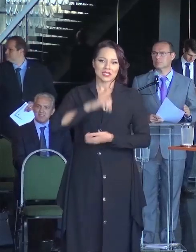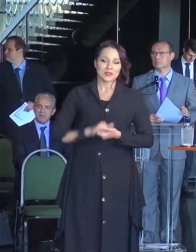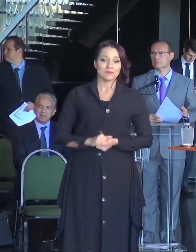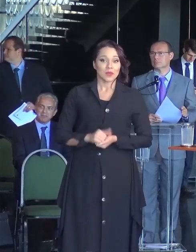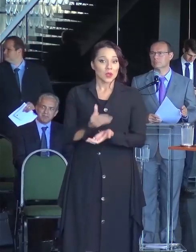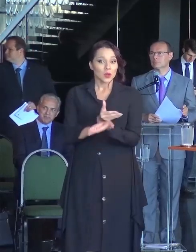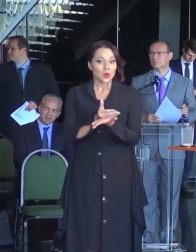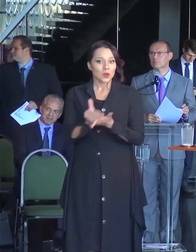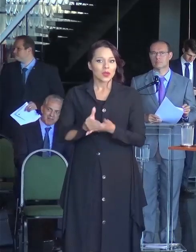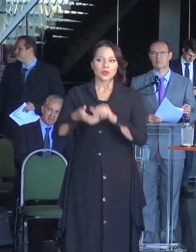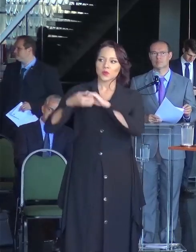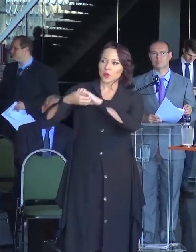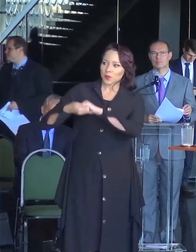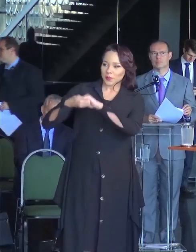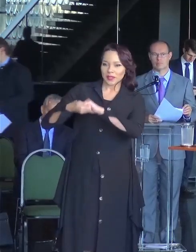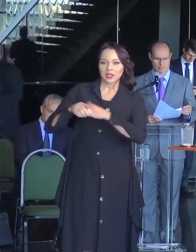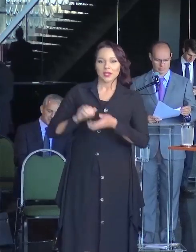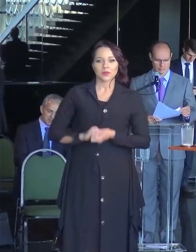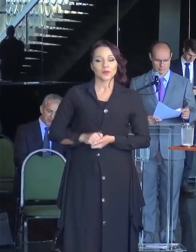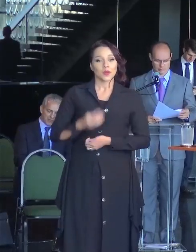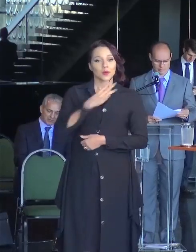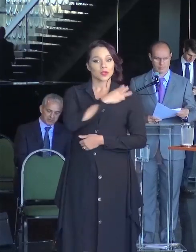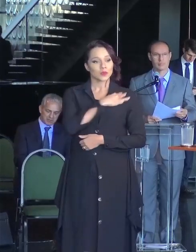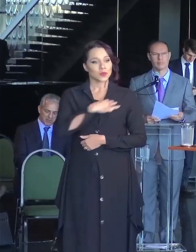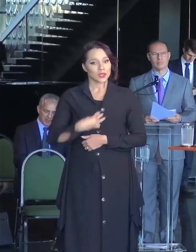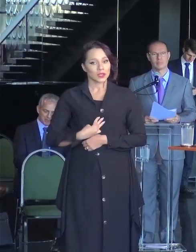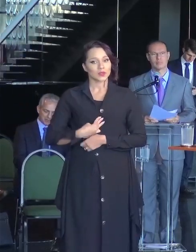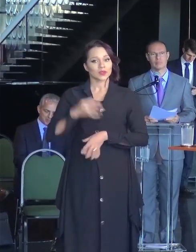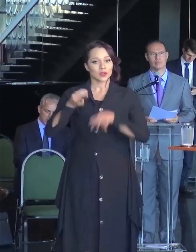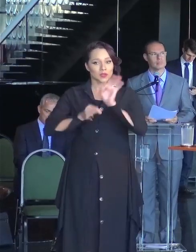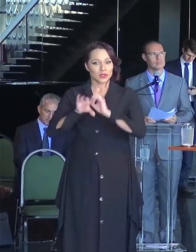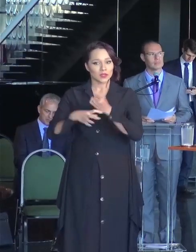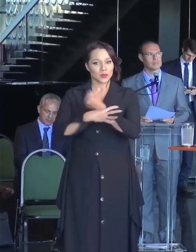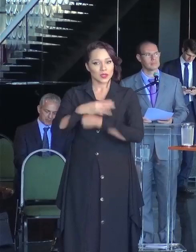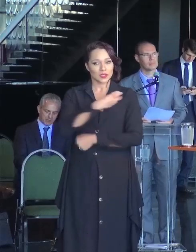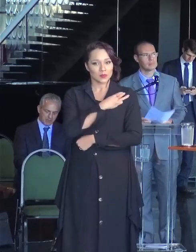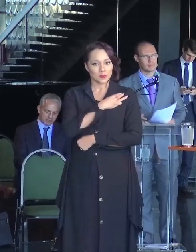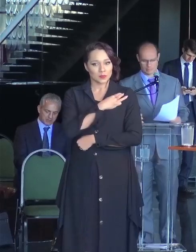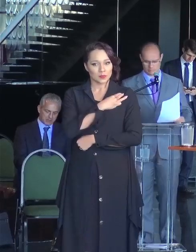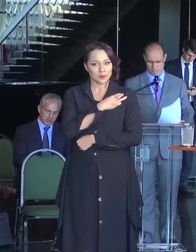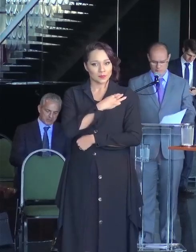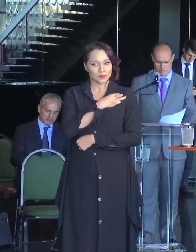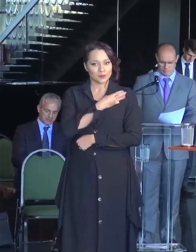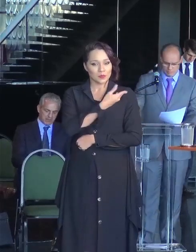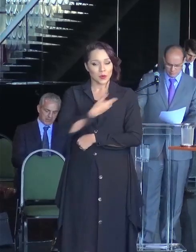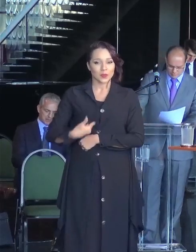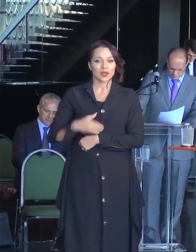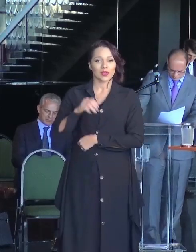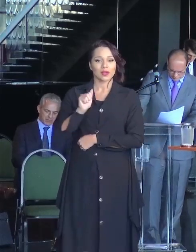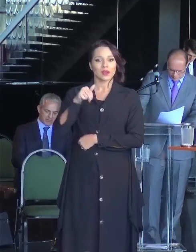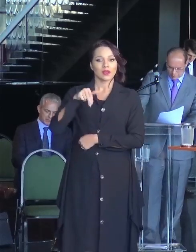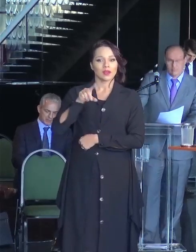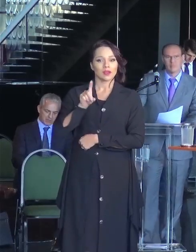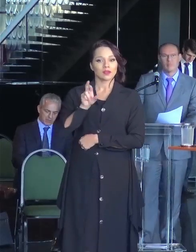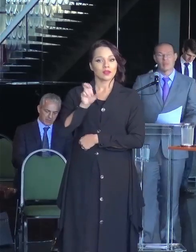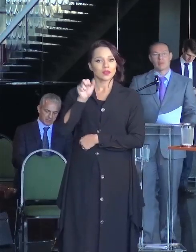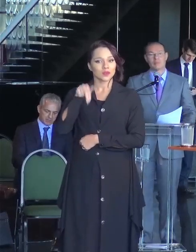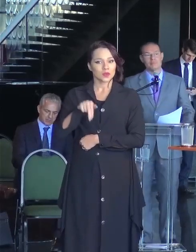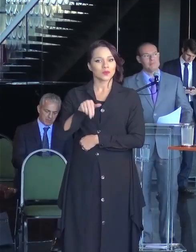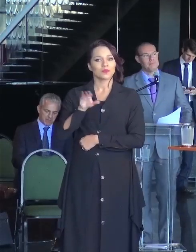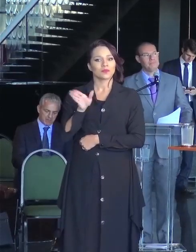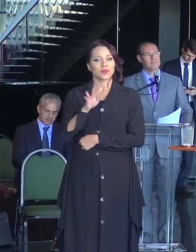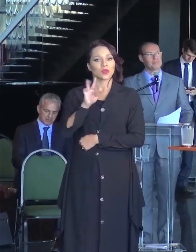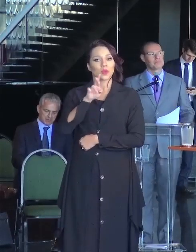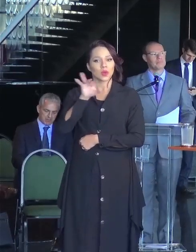Eu começo cumprimentando o nosso ministro da Justiça e Segurança Pública, Anderson Torres. Muito obrigado, senhor